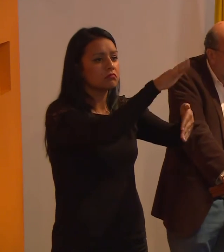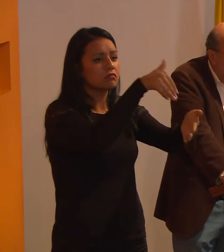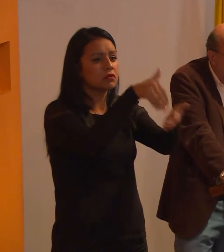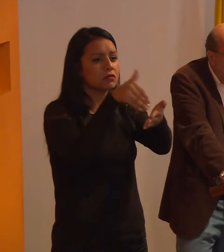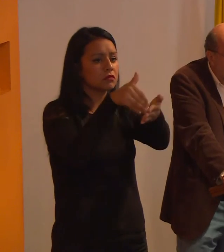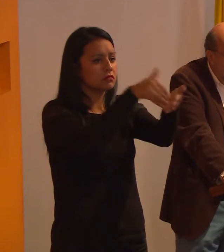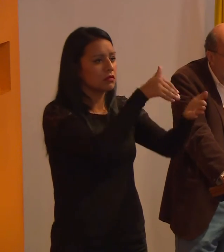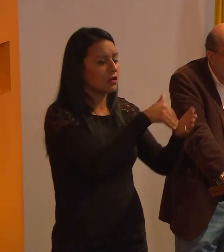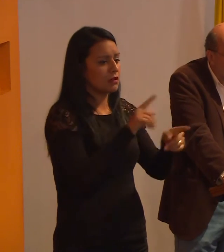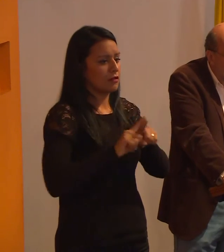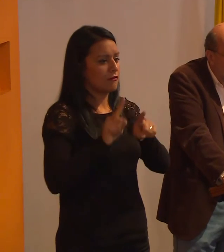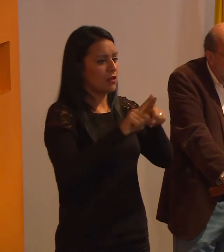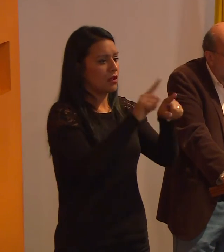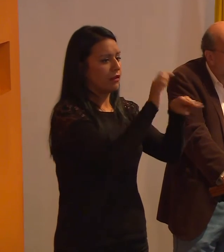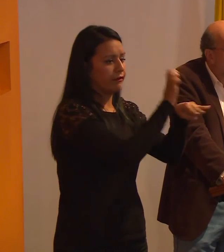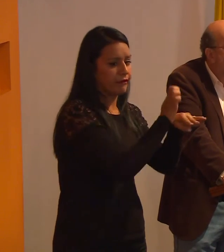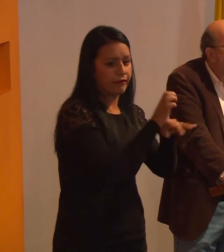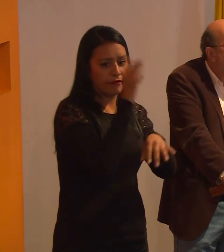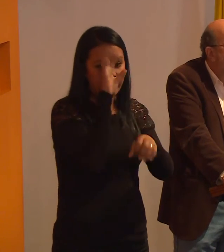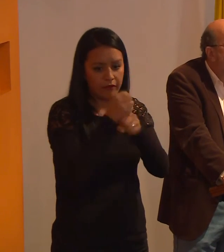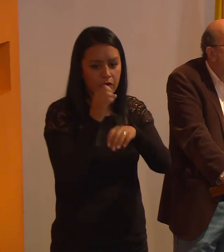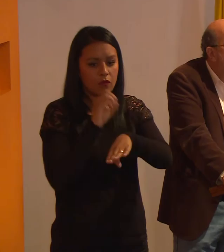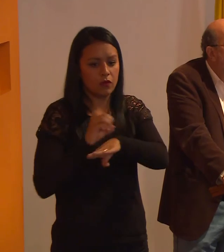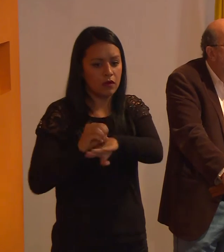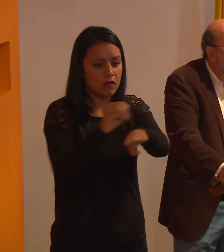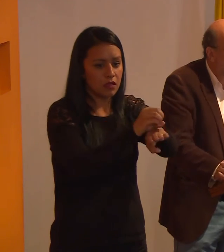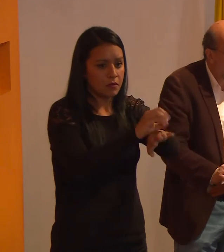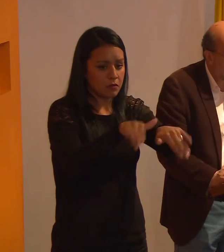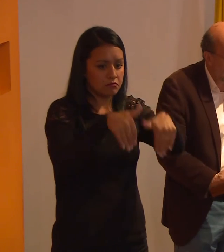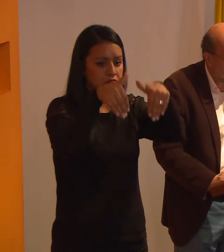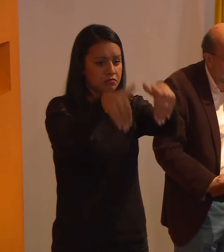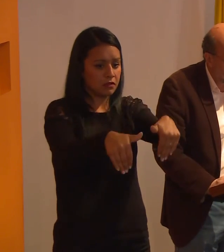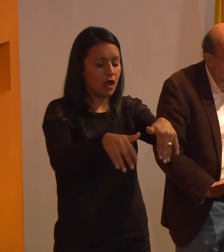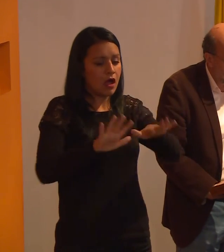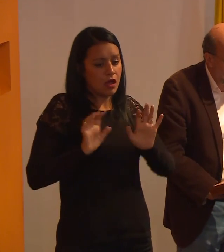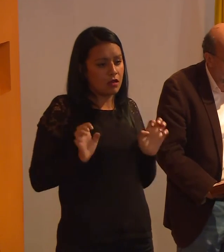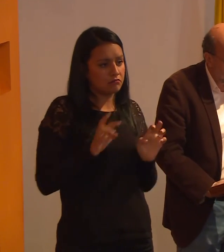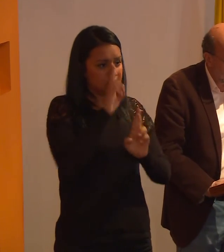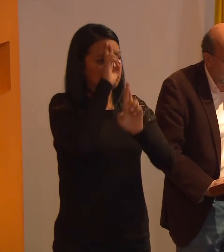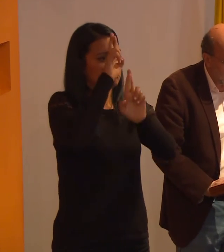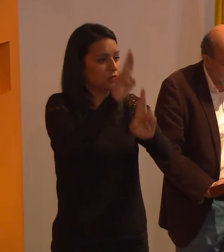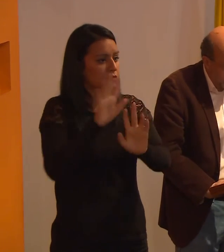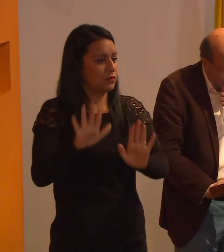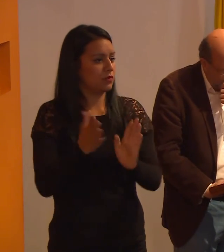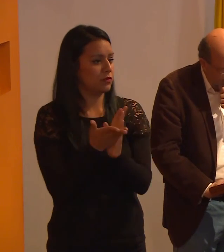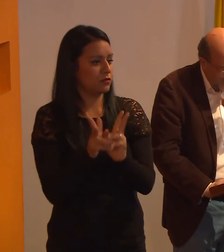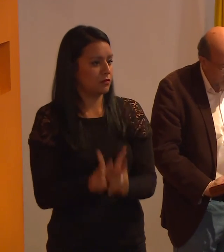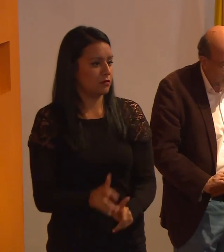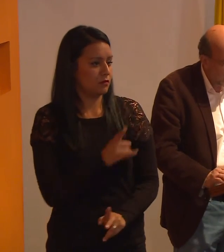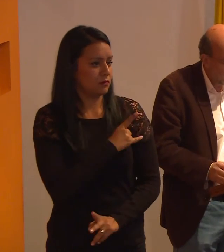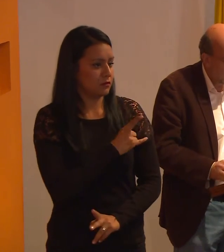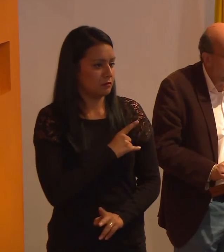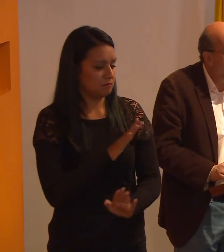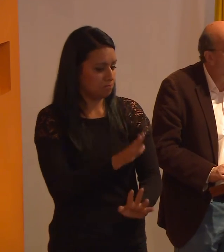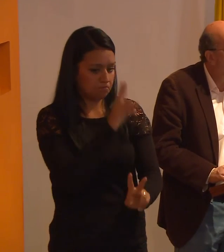los diferentes estamentos u organismos de la comunidad universitaria.